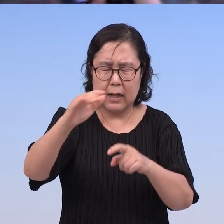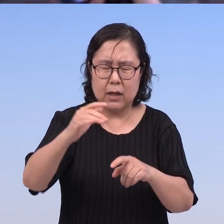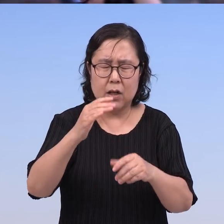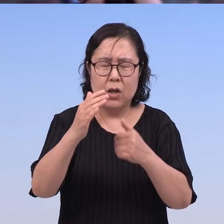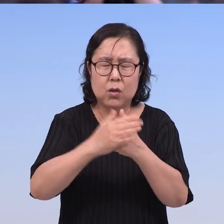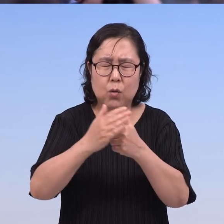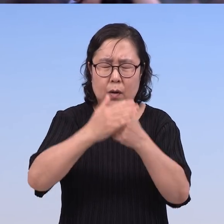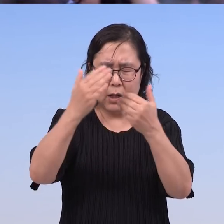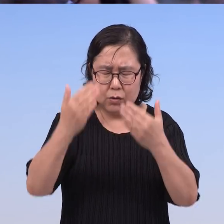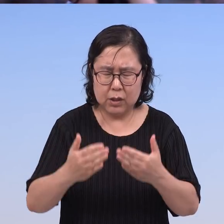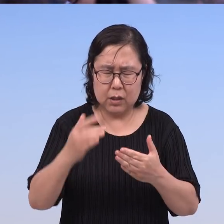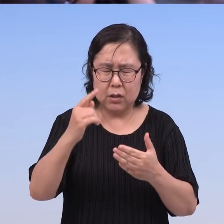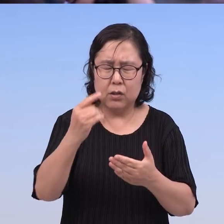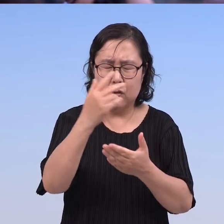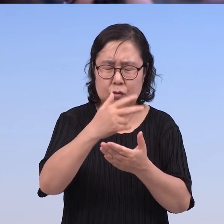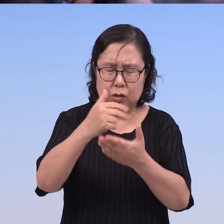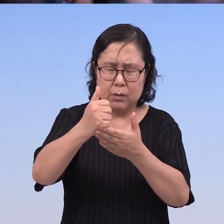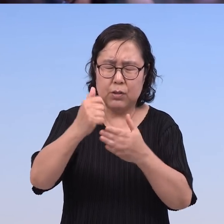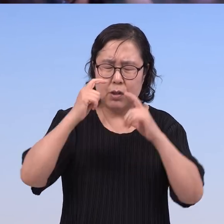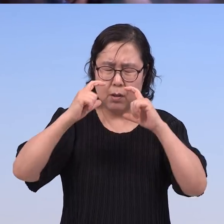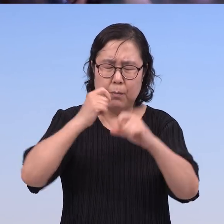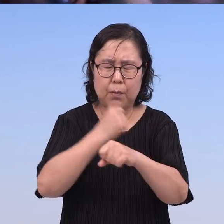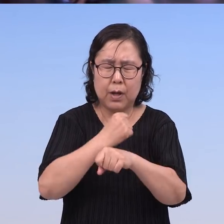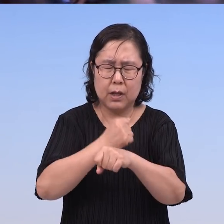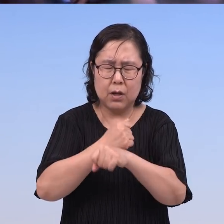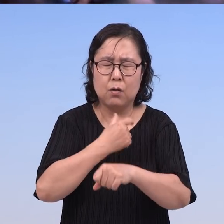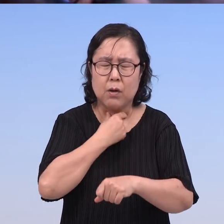그 하나님을 선포하기 원합니다.